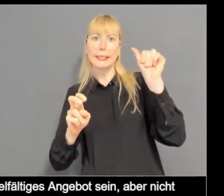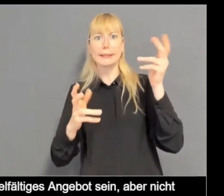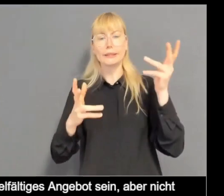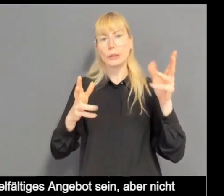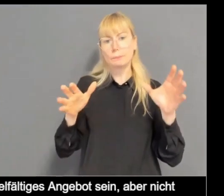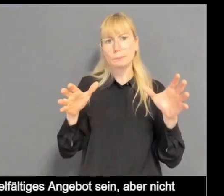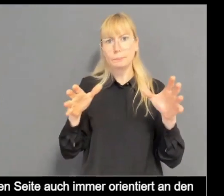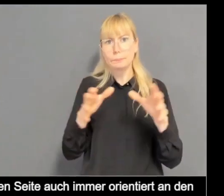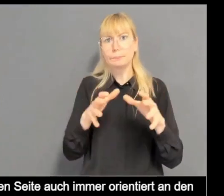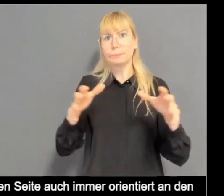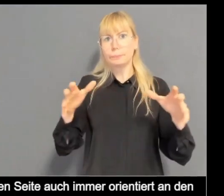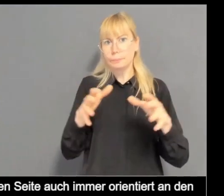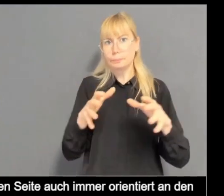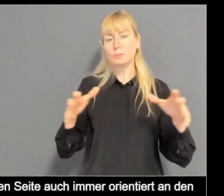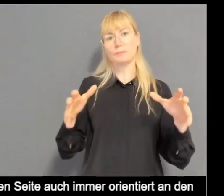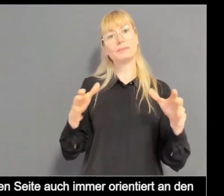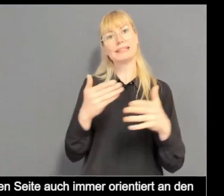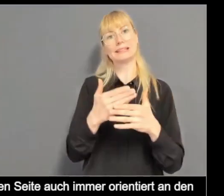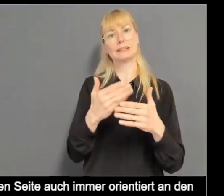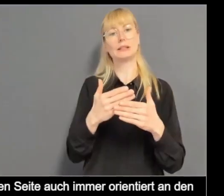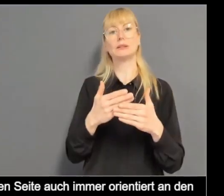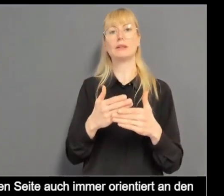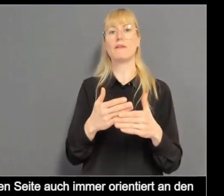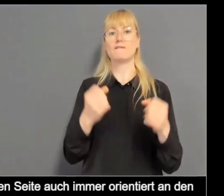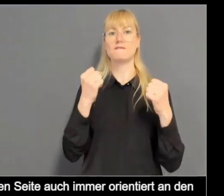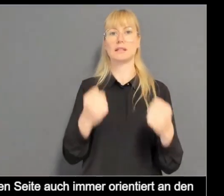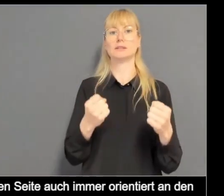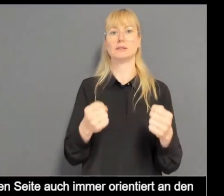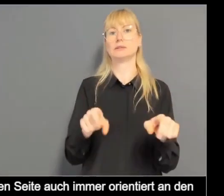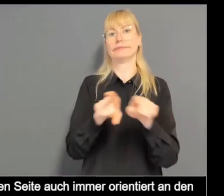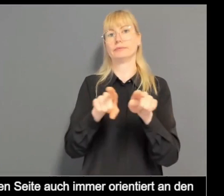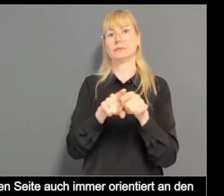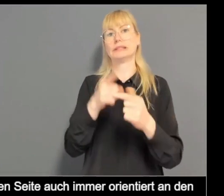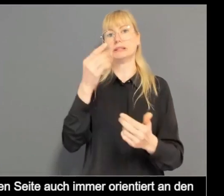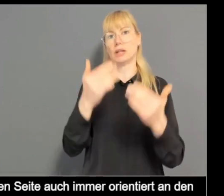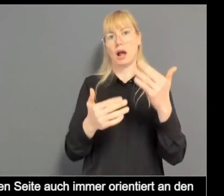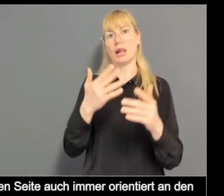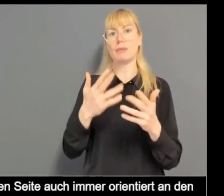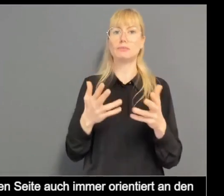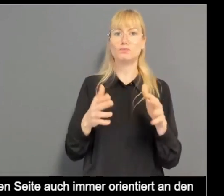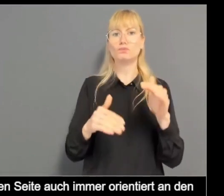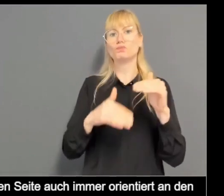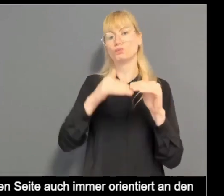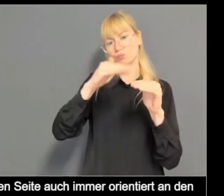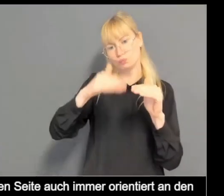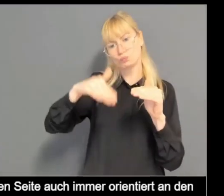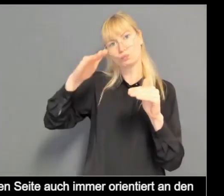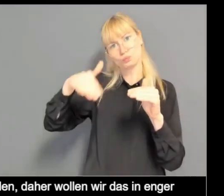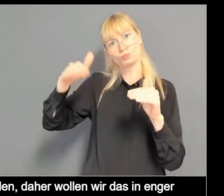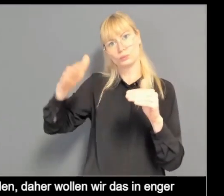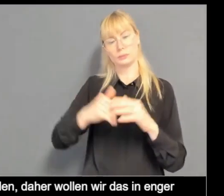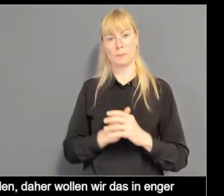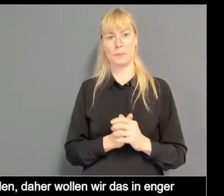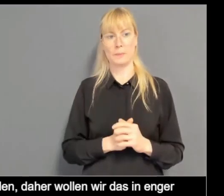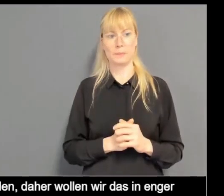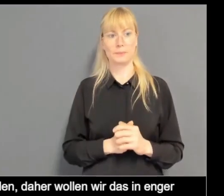macht es nicht leicht, aber wir brauchen diese atmenden pädagogischen Willkommensgruppen, einfach auch auf die jetzige